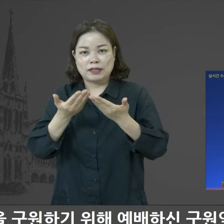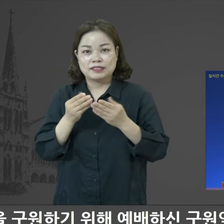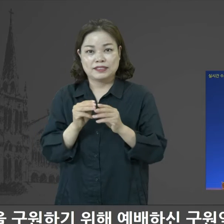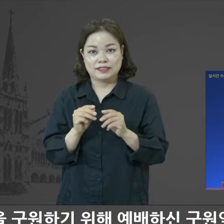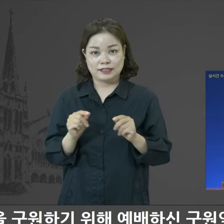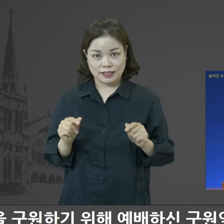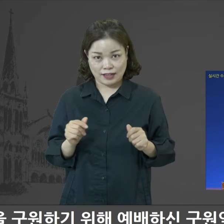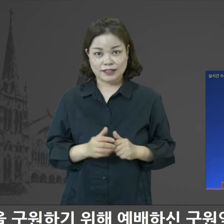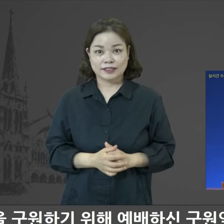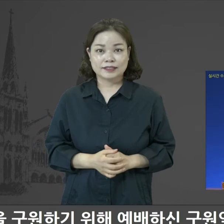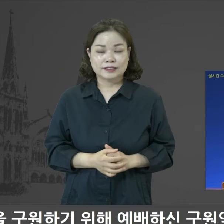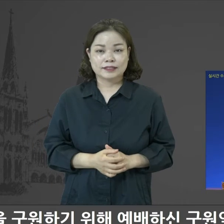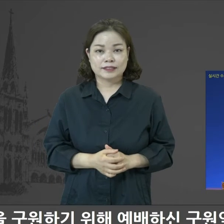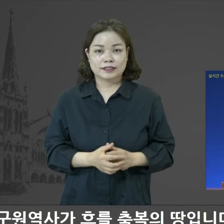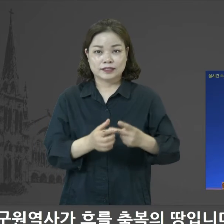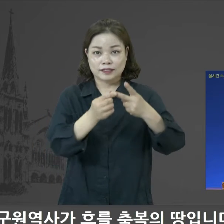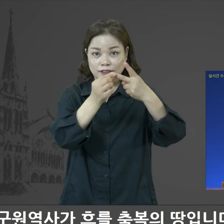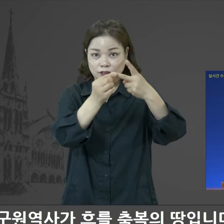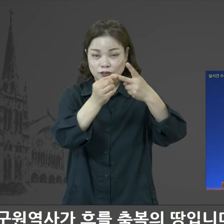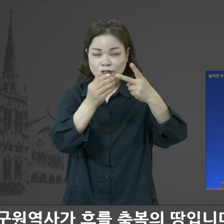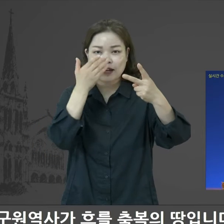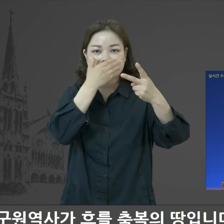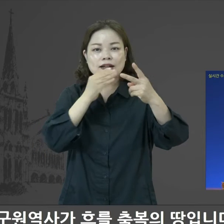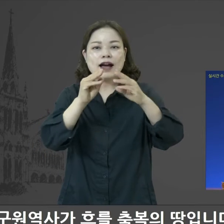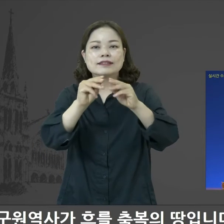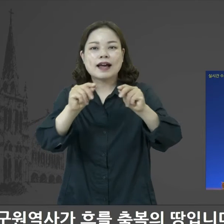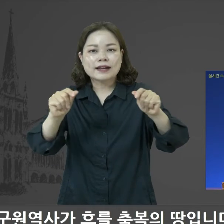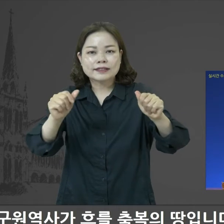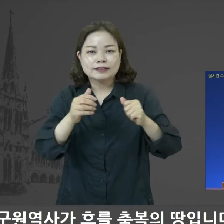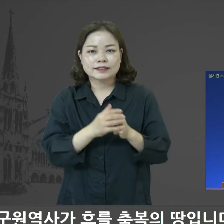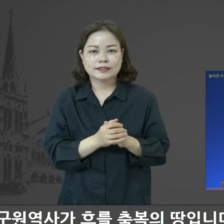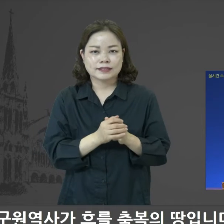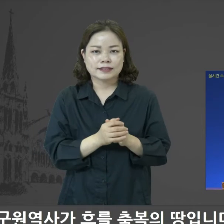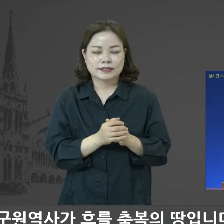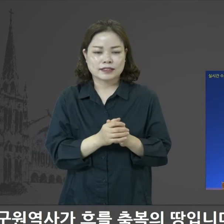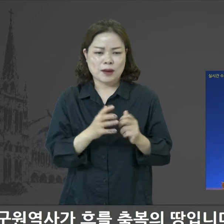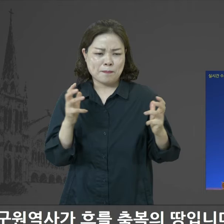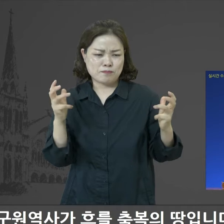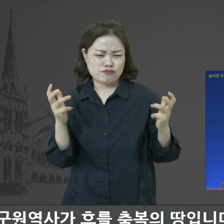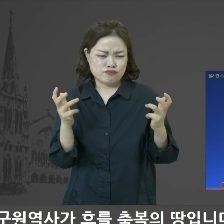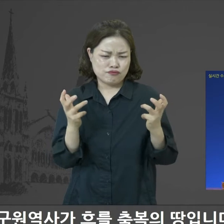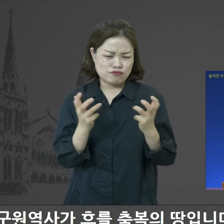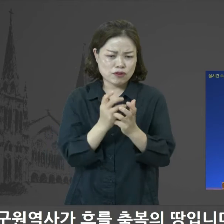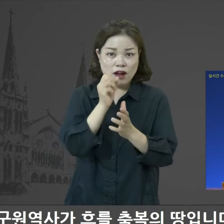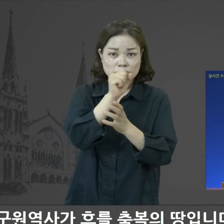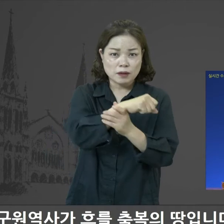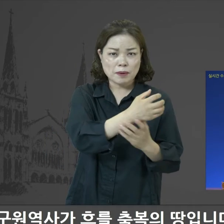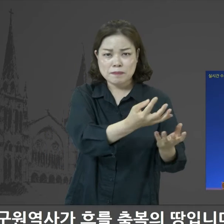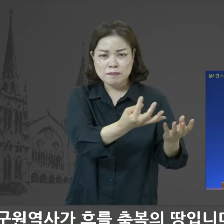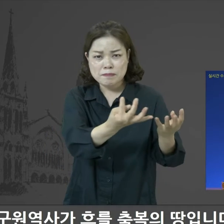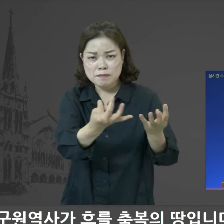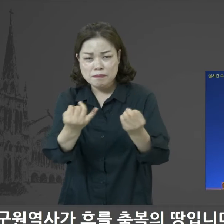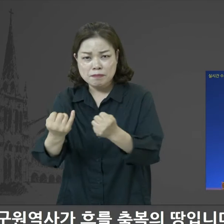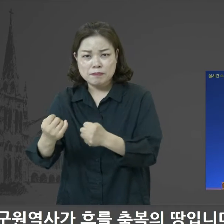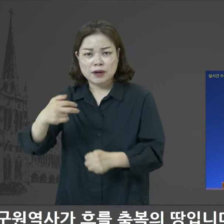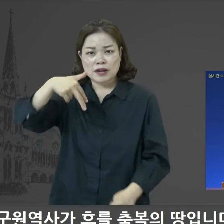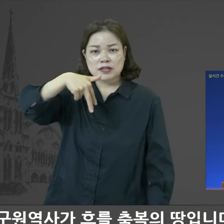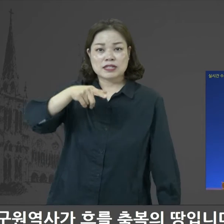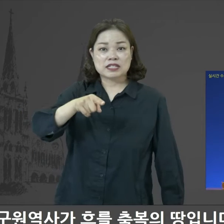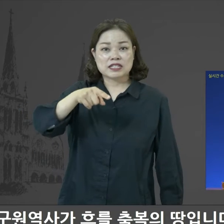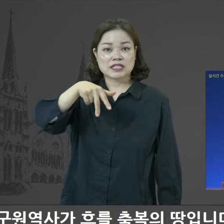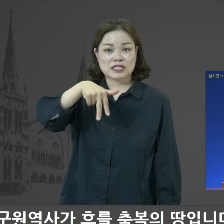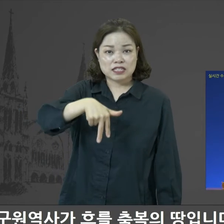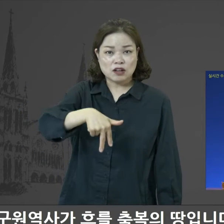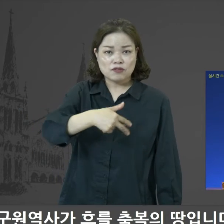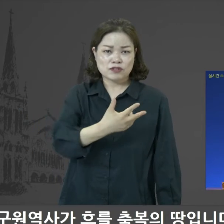있습니다. 둘째, 가나안 땅은 젖과 꿀이 흐르는 땅입니다. 여러분, 젖과 꿀이 흐른다는